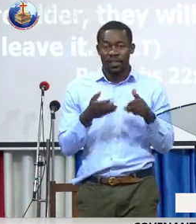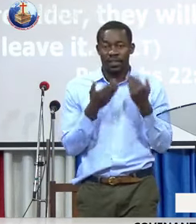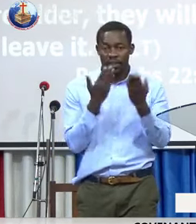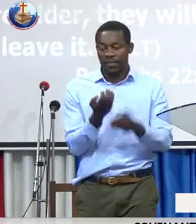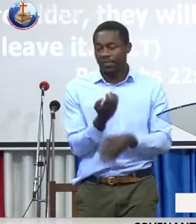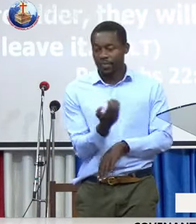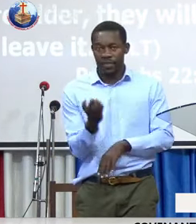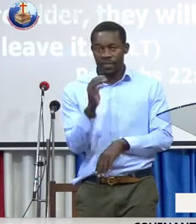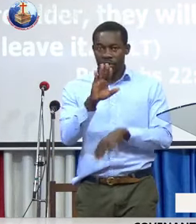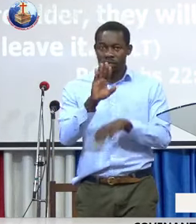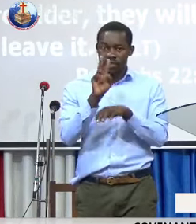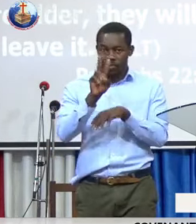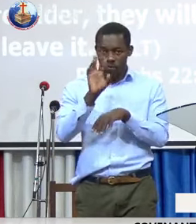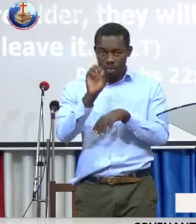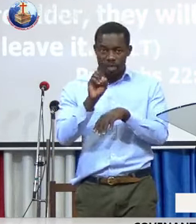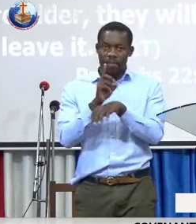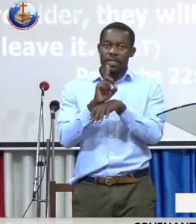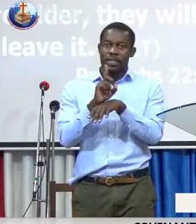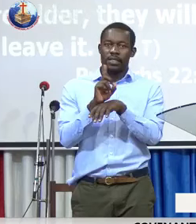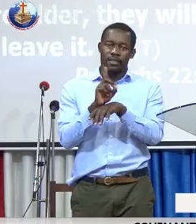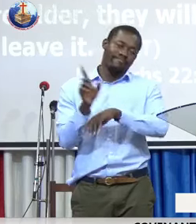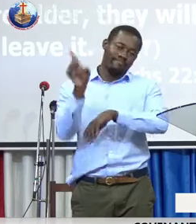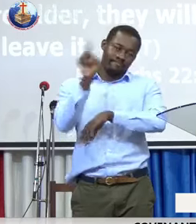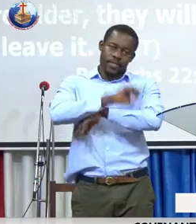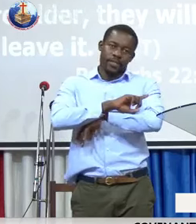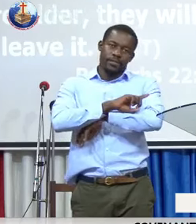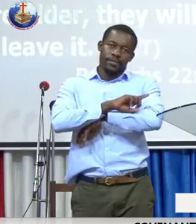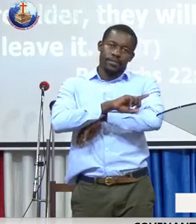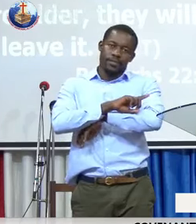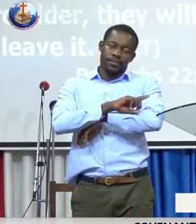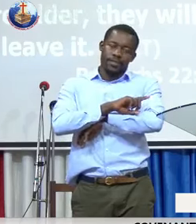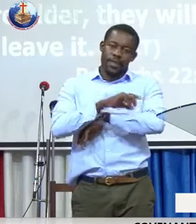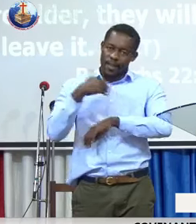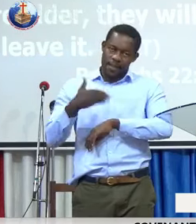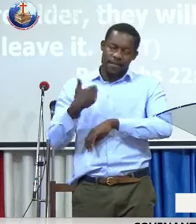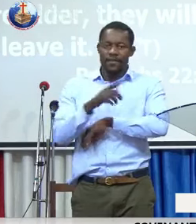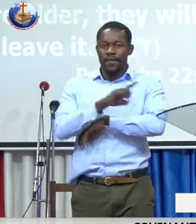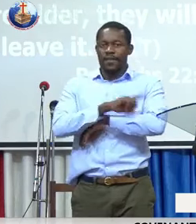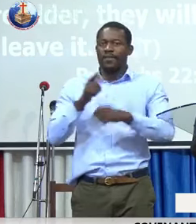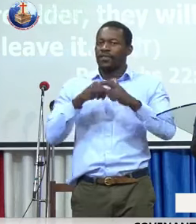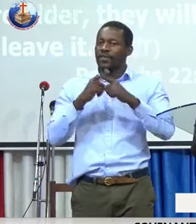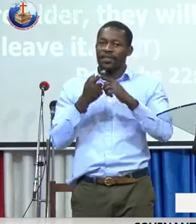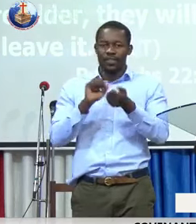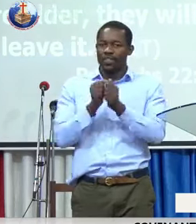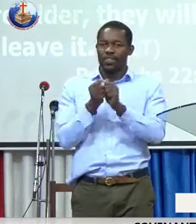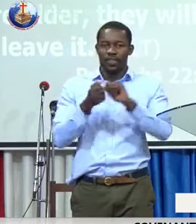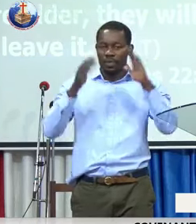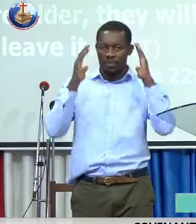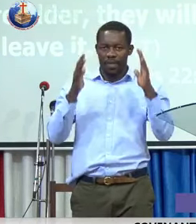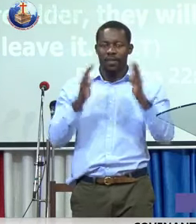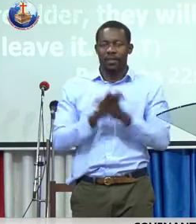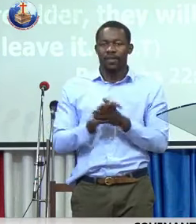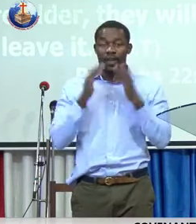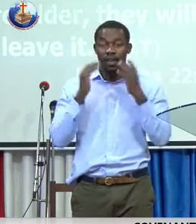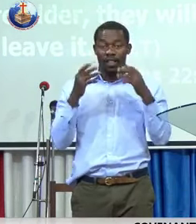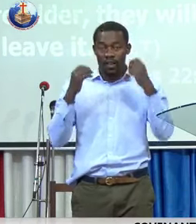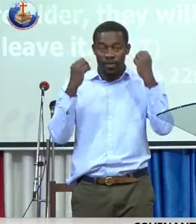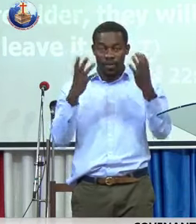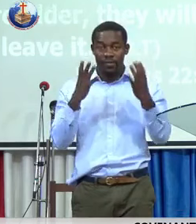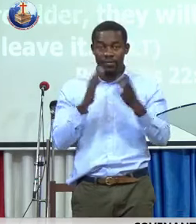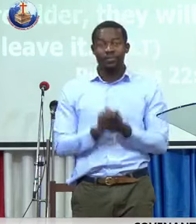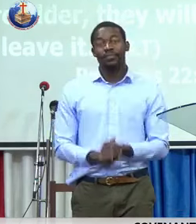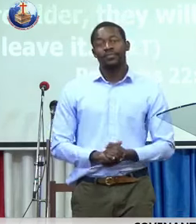20 minutes a day. Mpatie mtoto wako ama watoto wako dakika 20 kila siku. You will see a change. Utaona tofauti. Hallelujah.